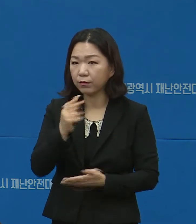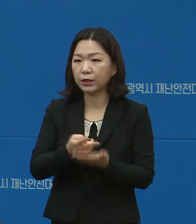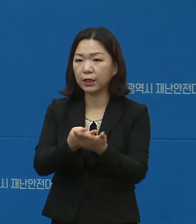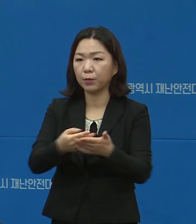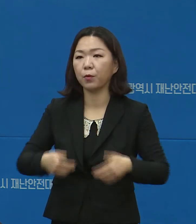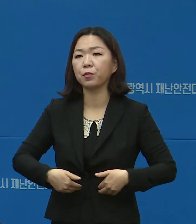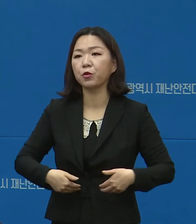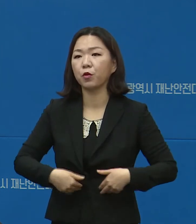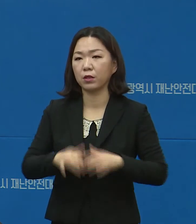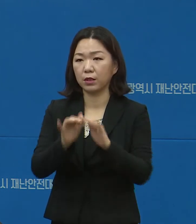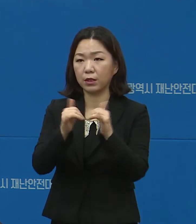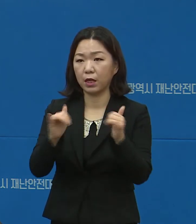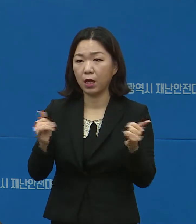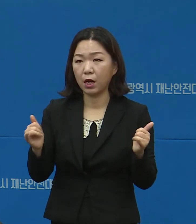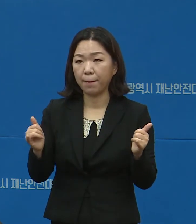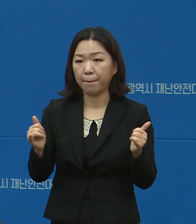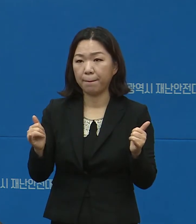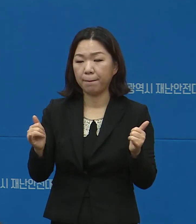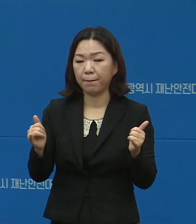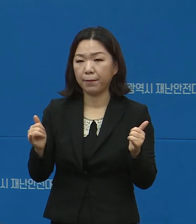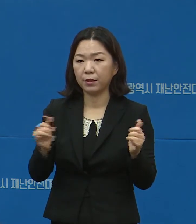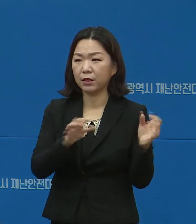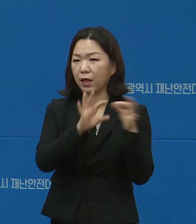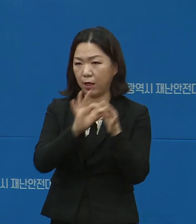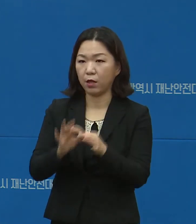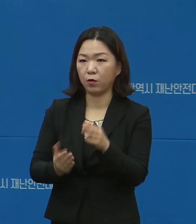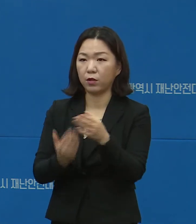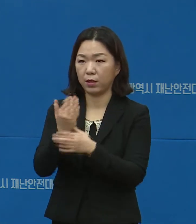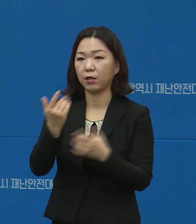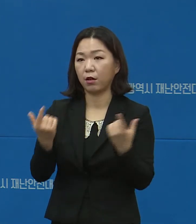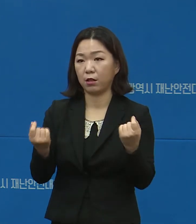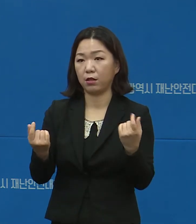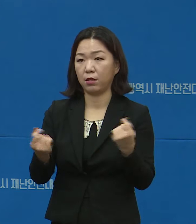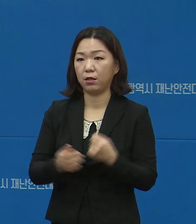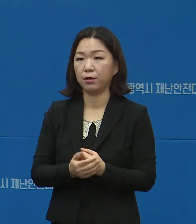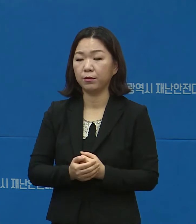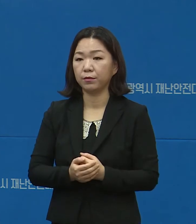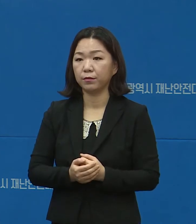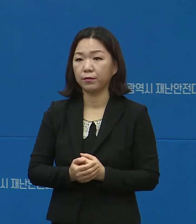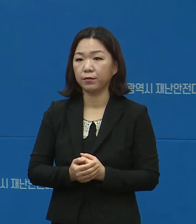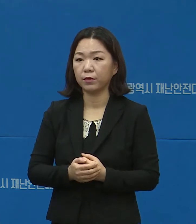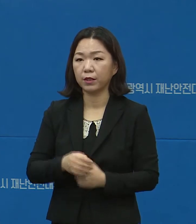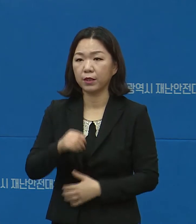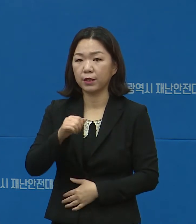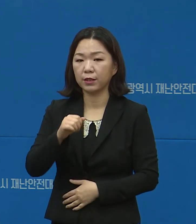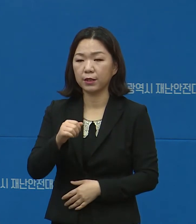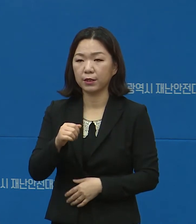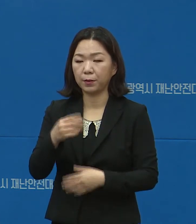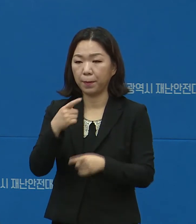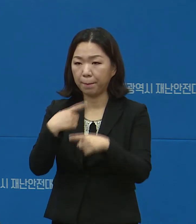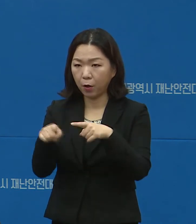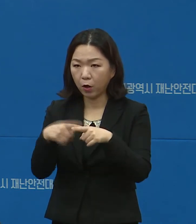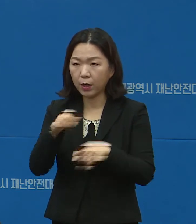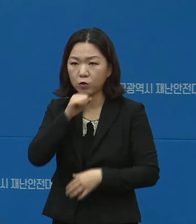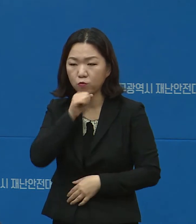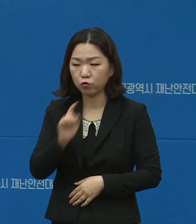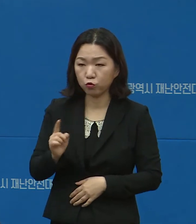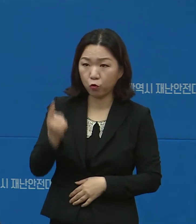필요한 사람이 있는 것으로 예상하고 있습니다. 순위가 높은, 점수가 높은 순으로